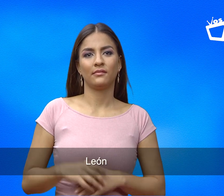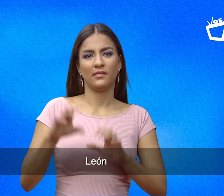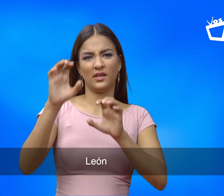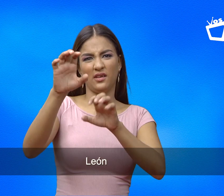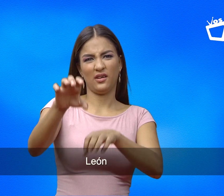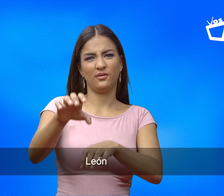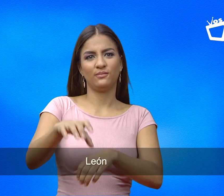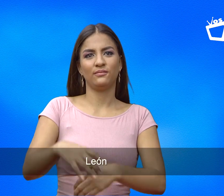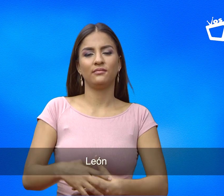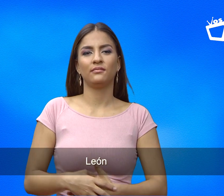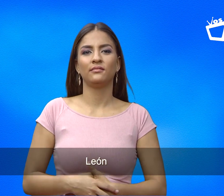el león